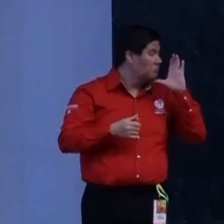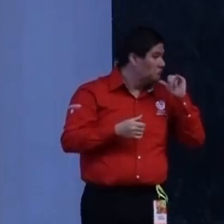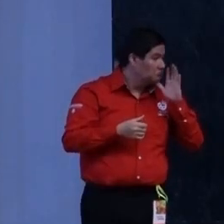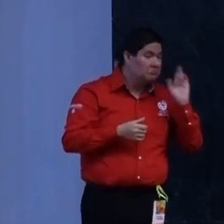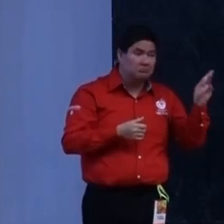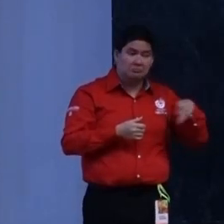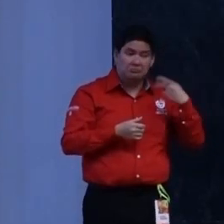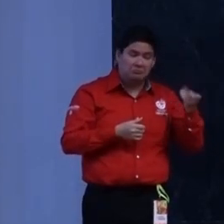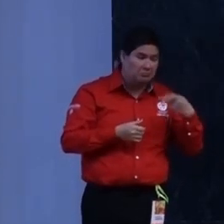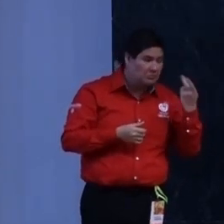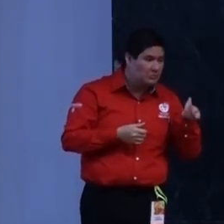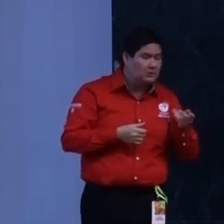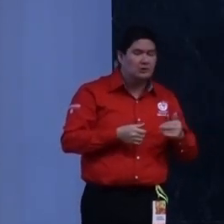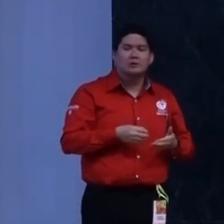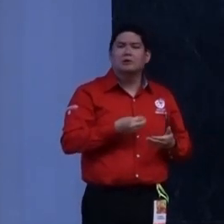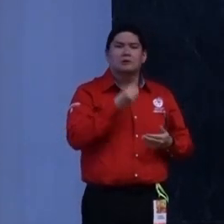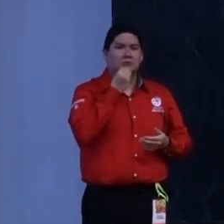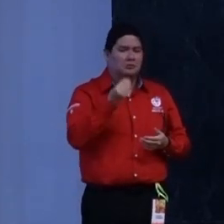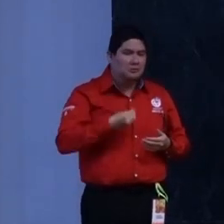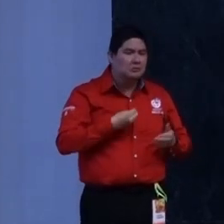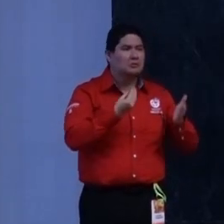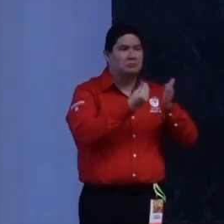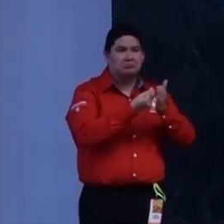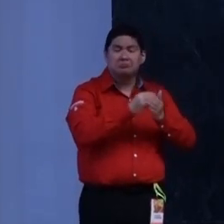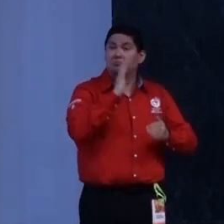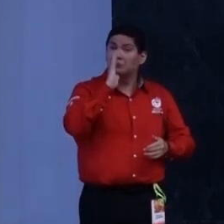aunque sea una clase 1 a 1, se